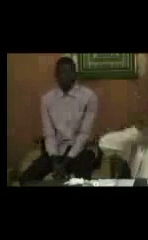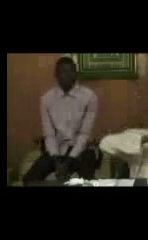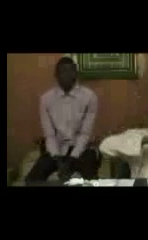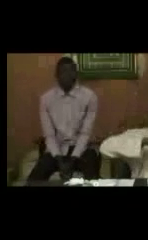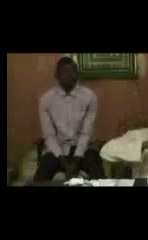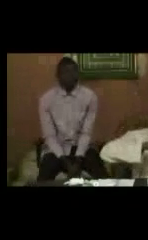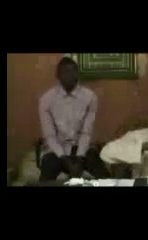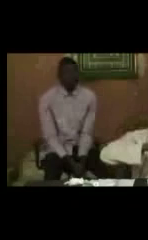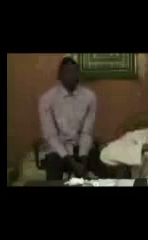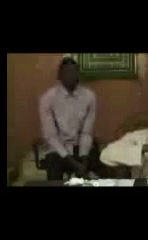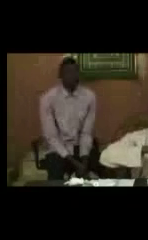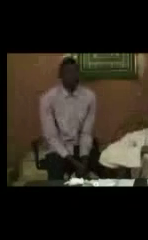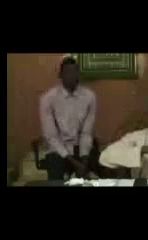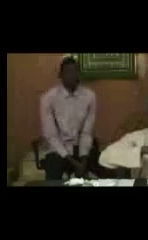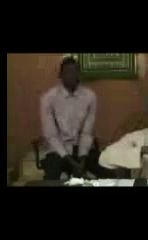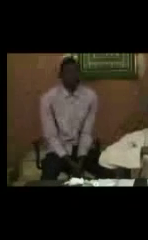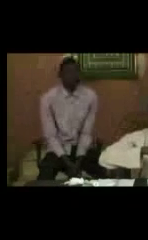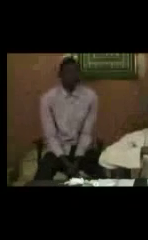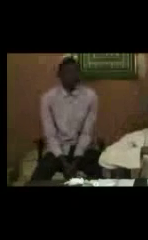anabi ma